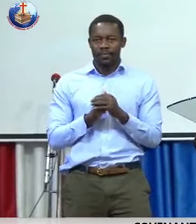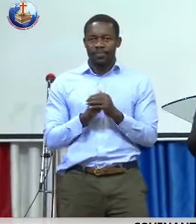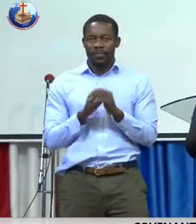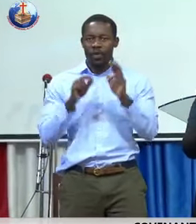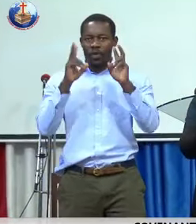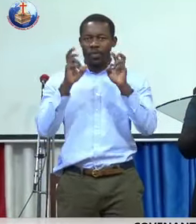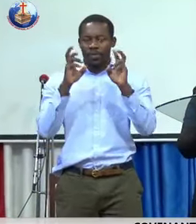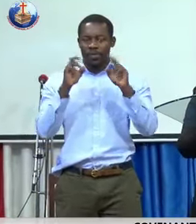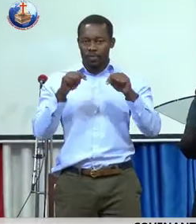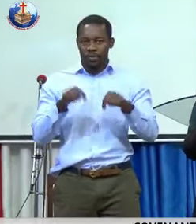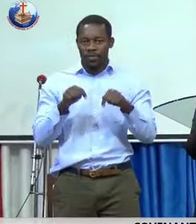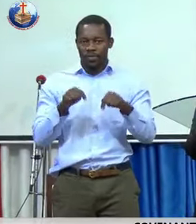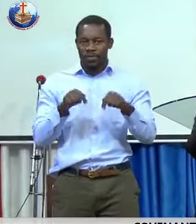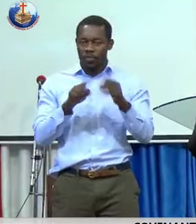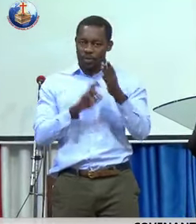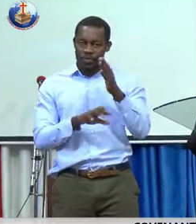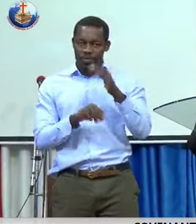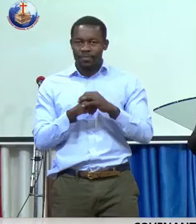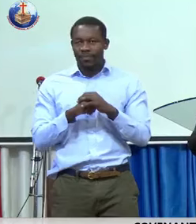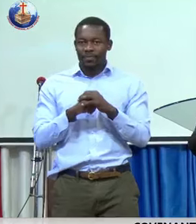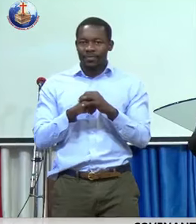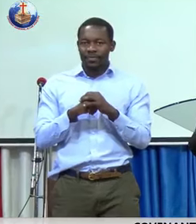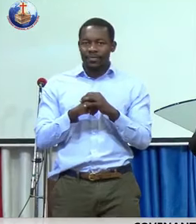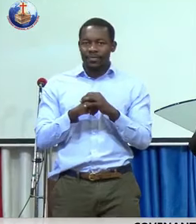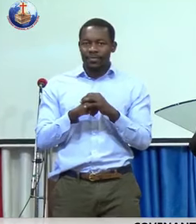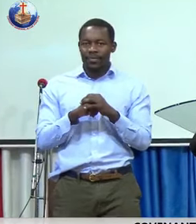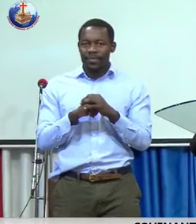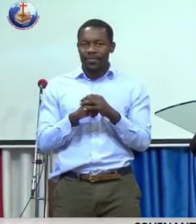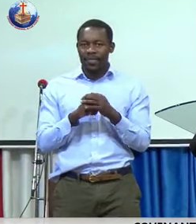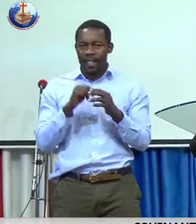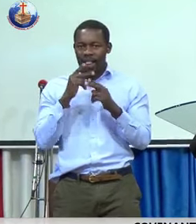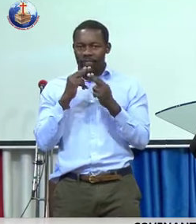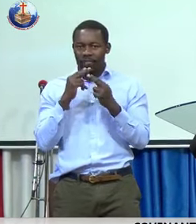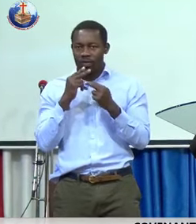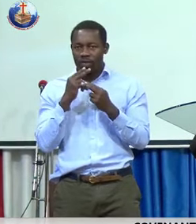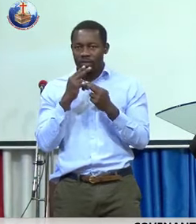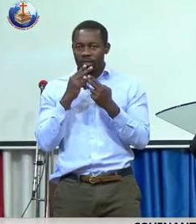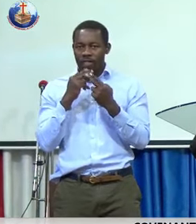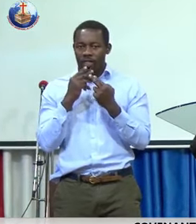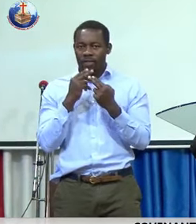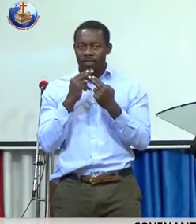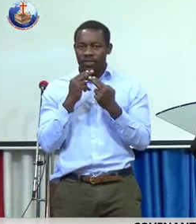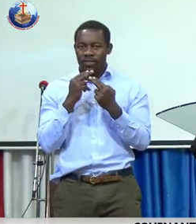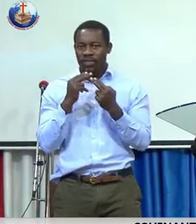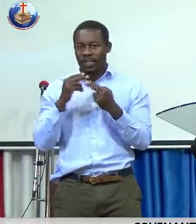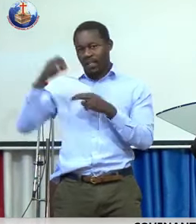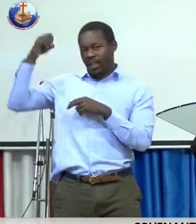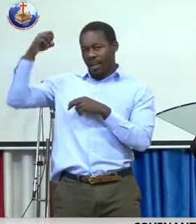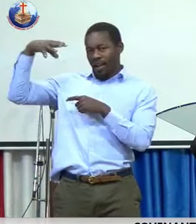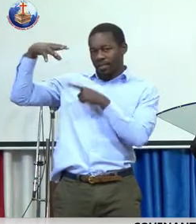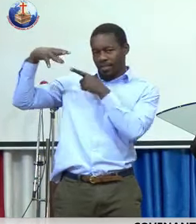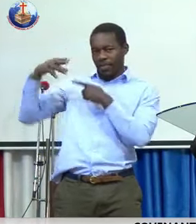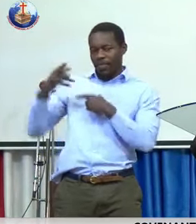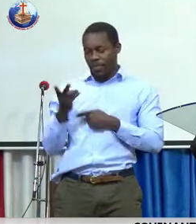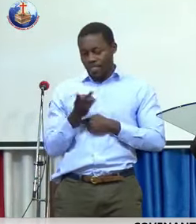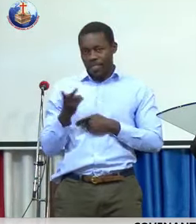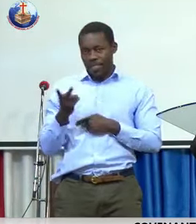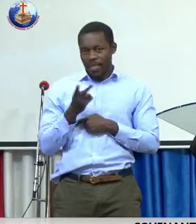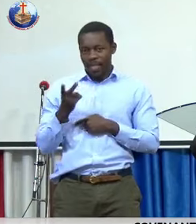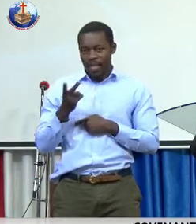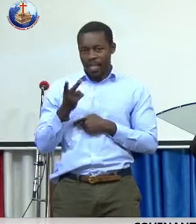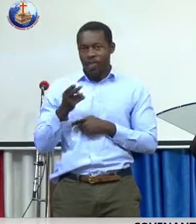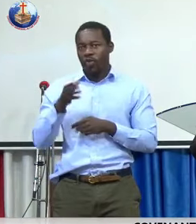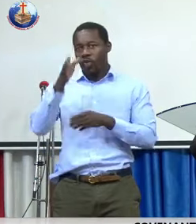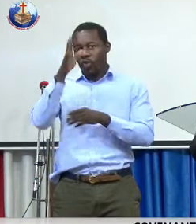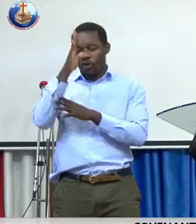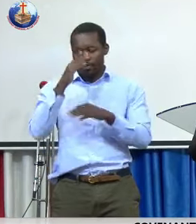ambayo tutakuwa tunasoma leo, is salt and light, ni chumvi na nuru, our